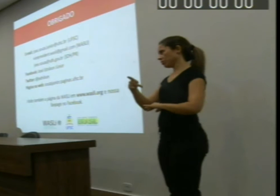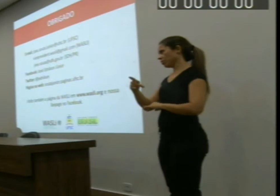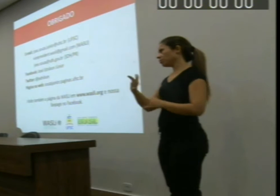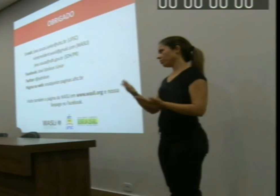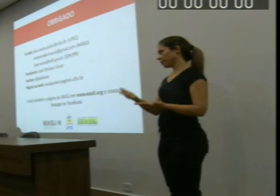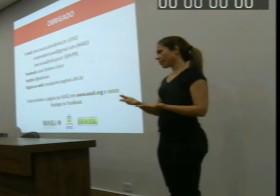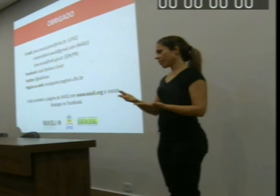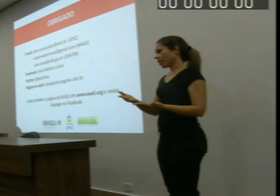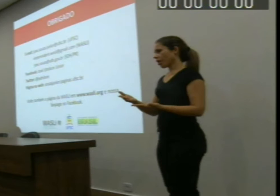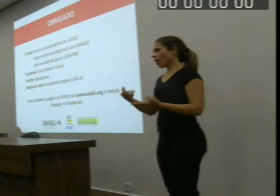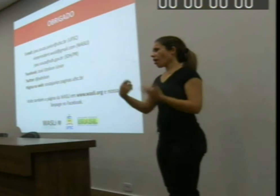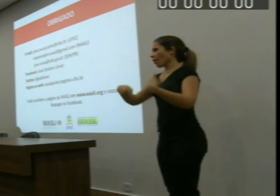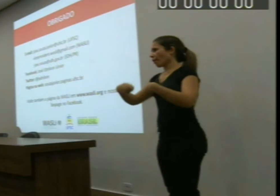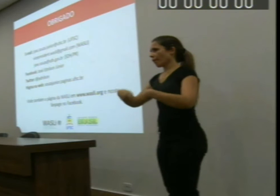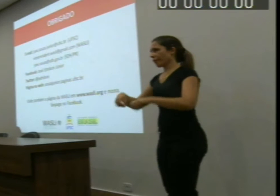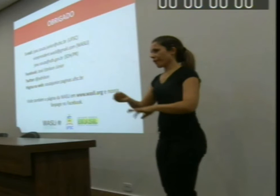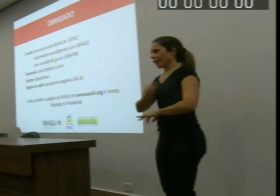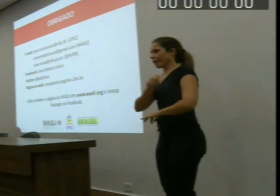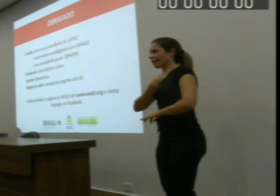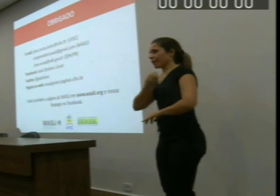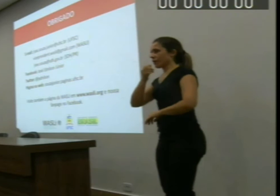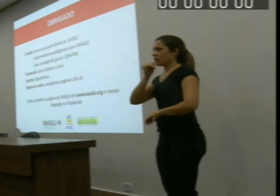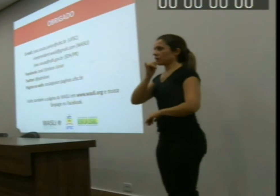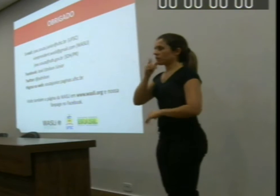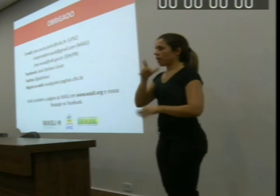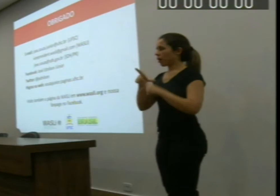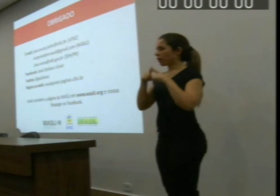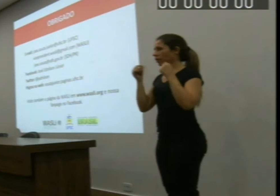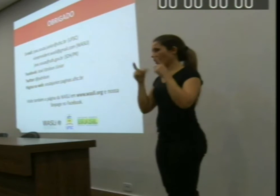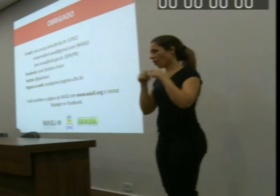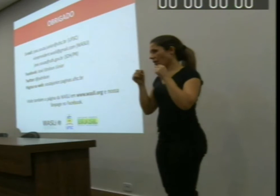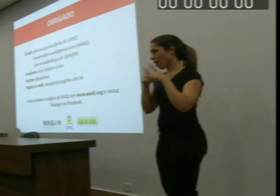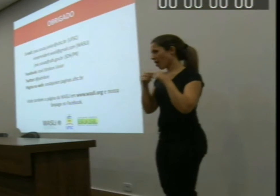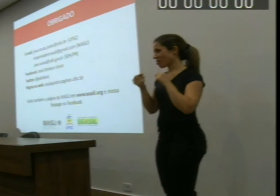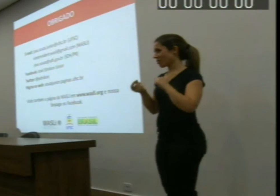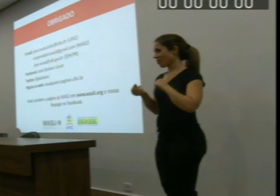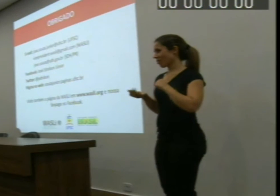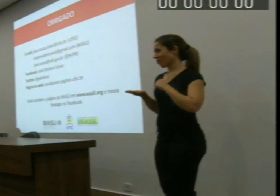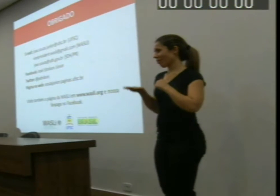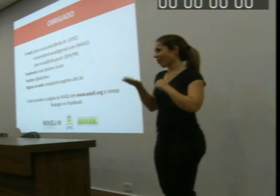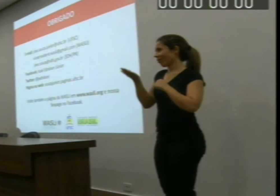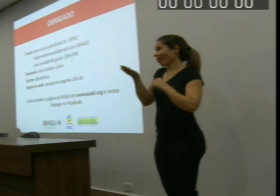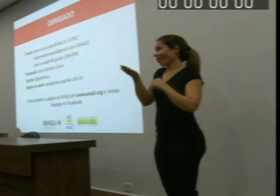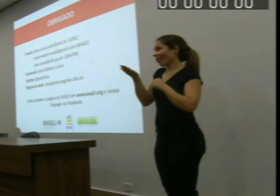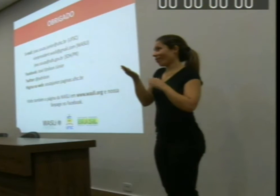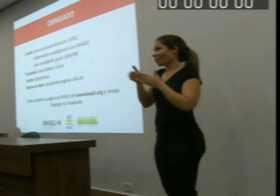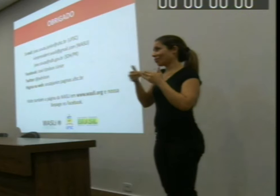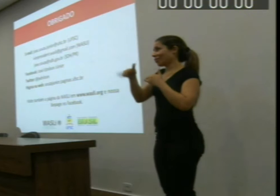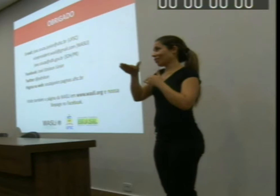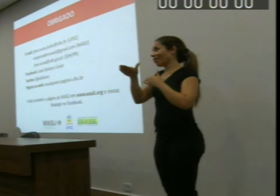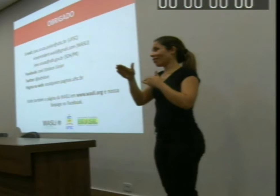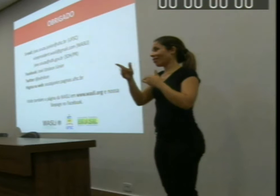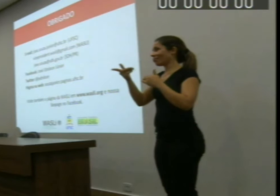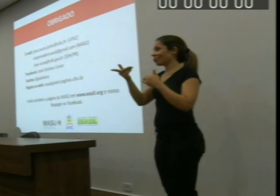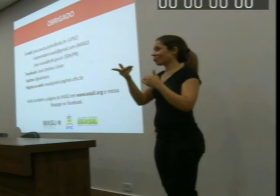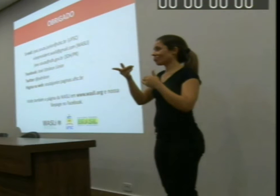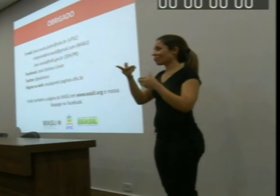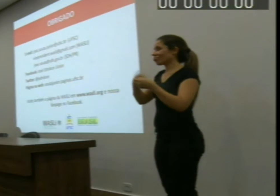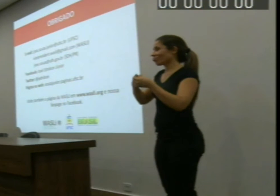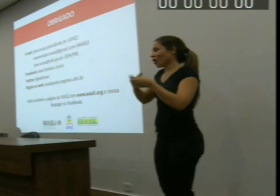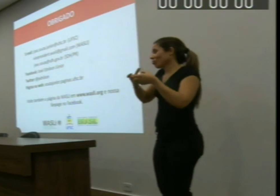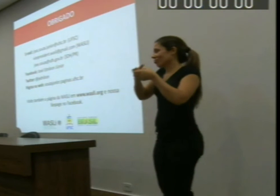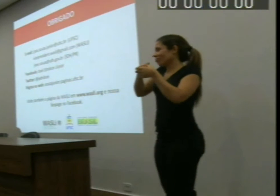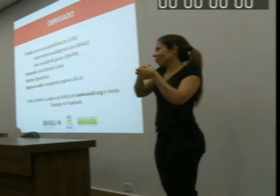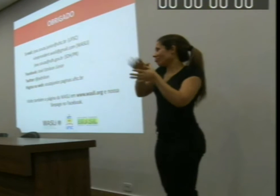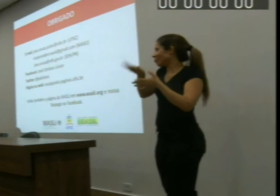viver uma vida mediana em Brasília ou numa grande capital é bem diferente né a aqui você